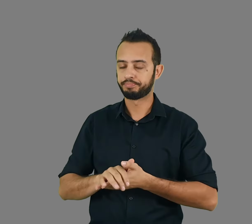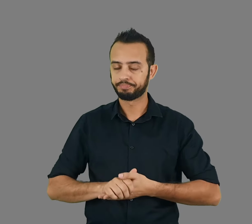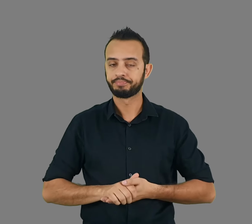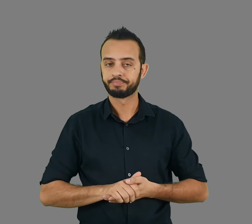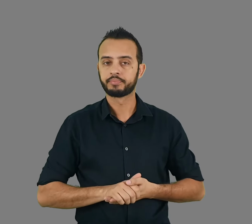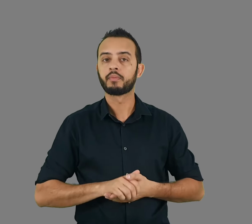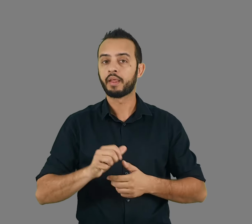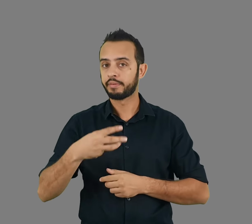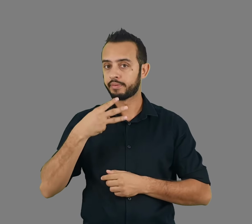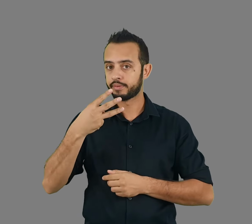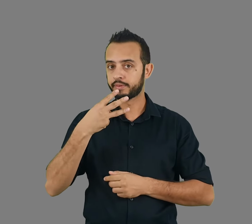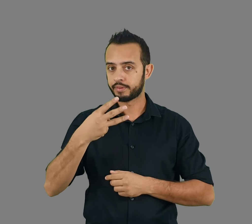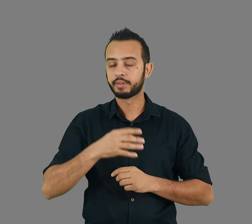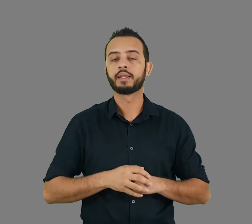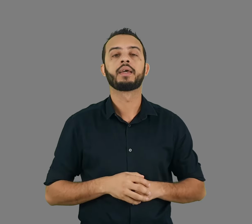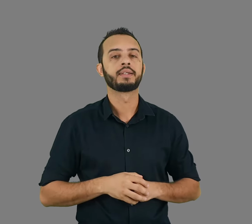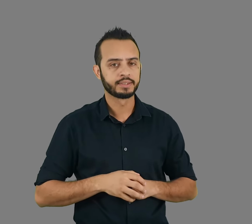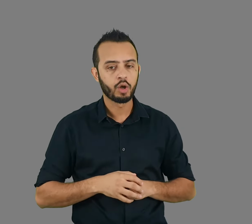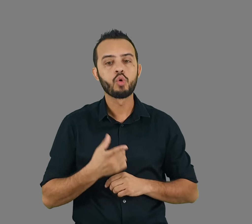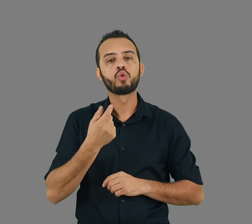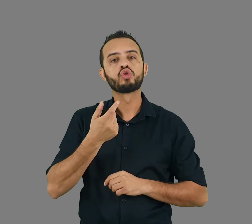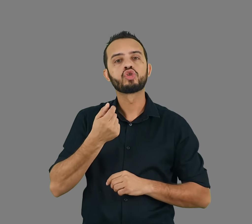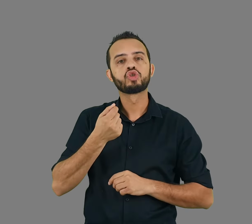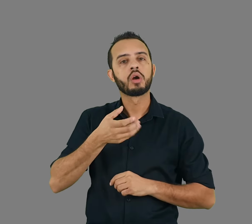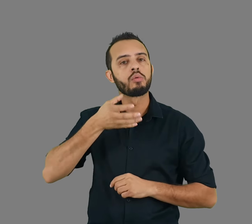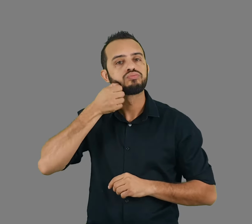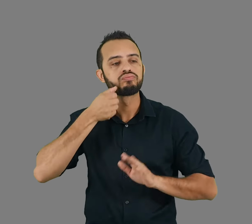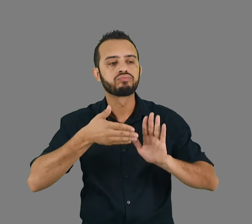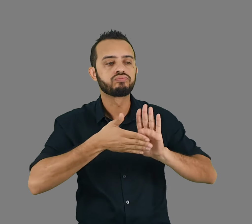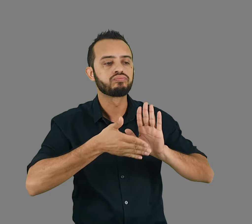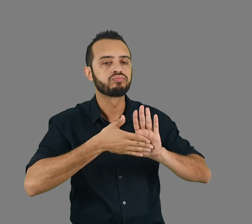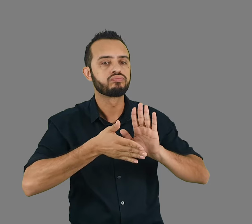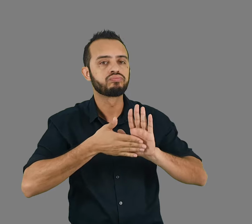Deliberar sobre a previsão orçamentária e a prestação de contas.